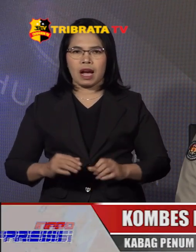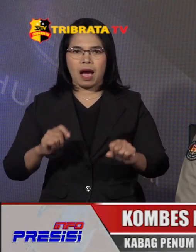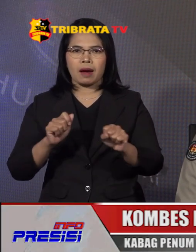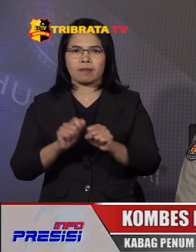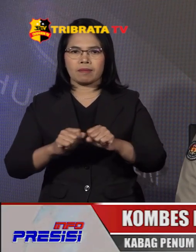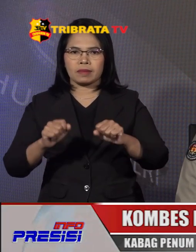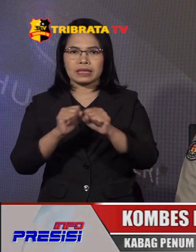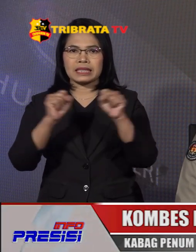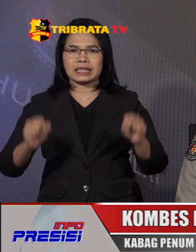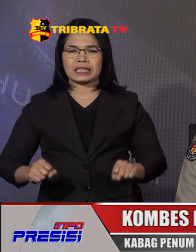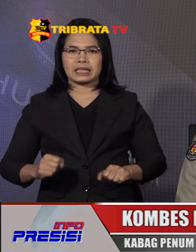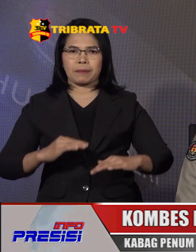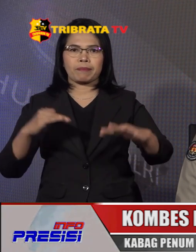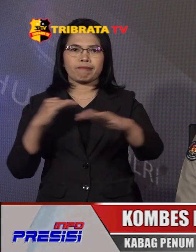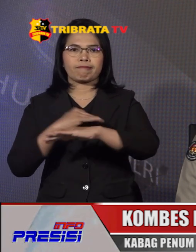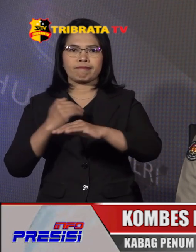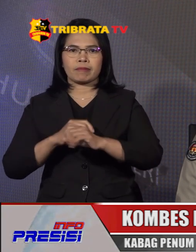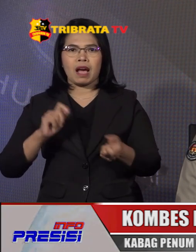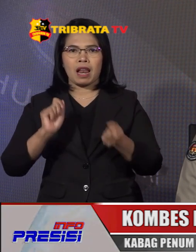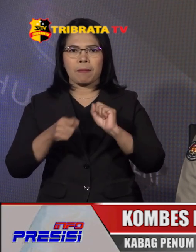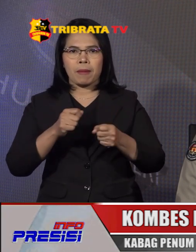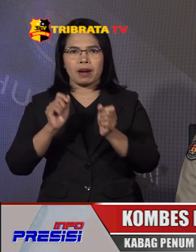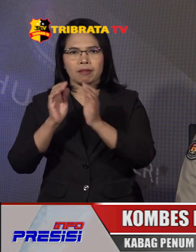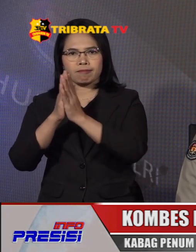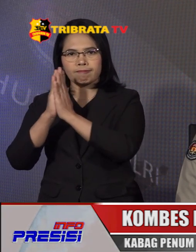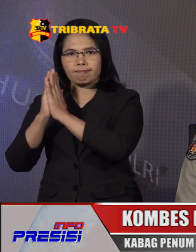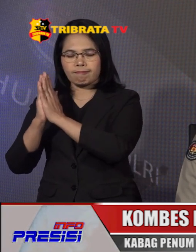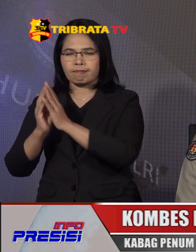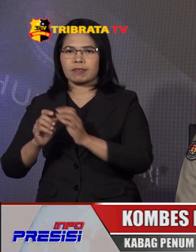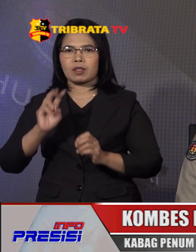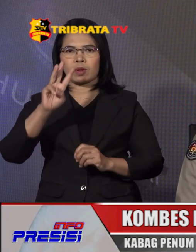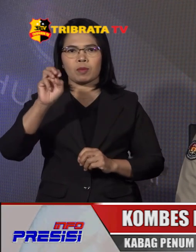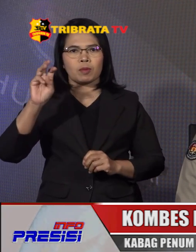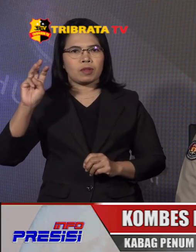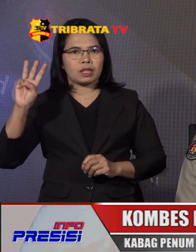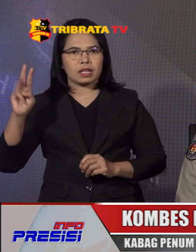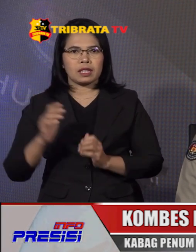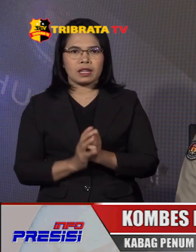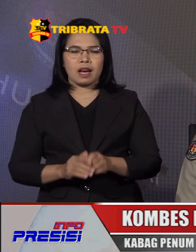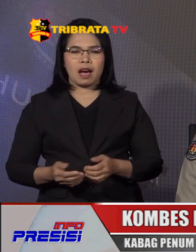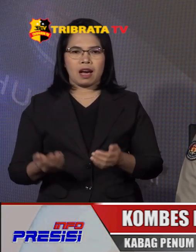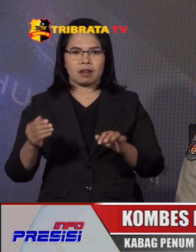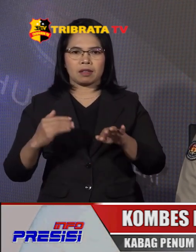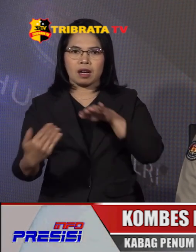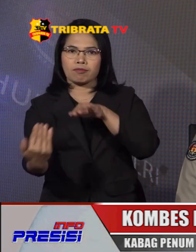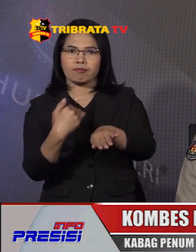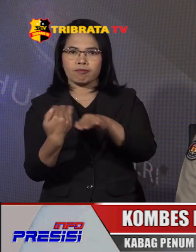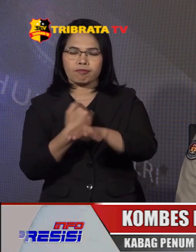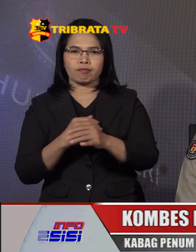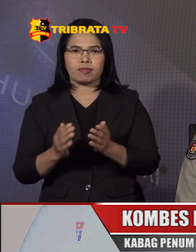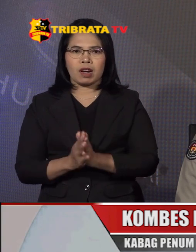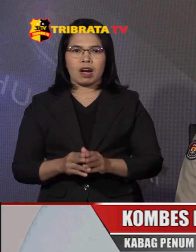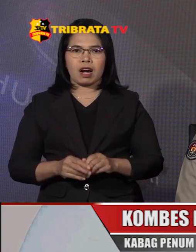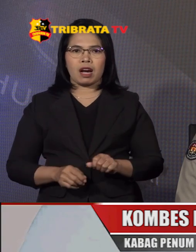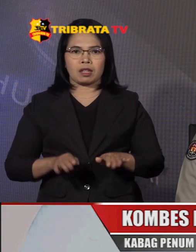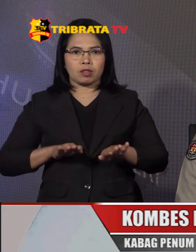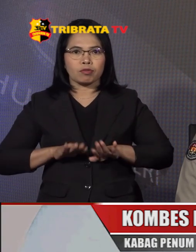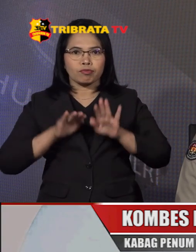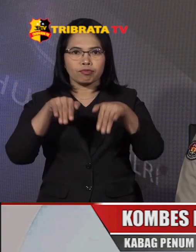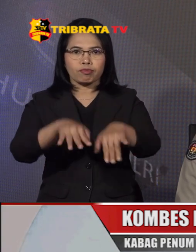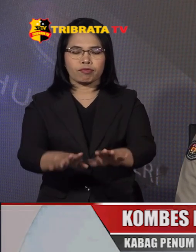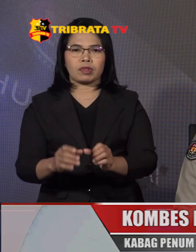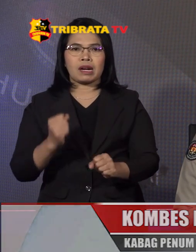lalu lintas lebaran 2023 kontraflow one way dan ganjil genap Pada